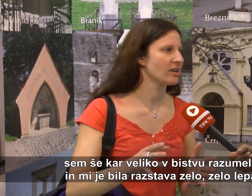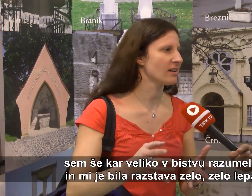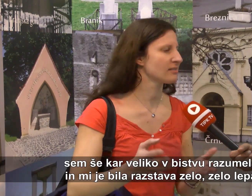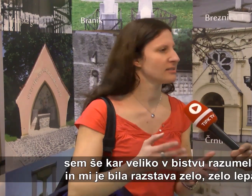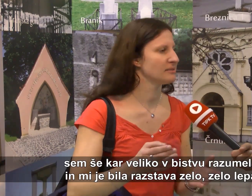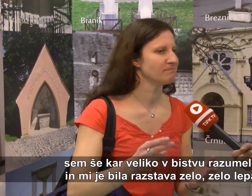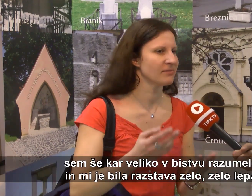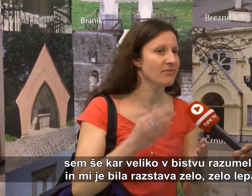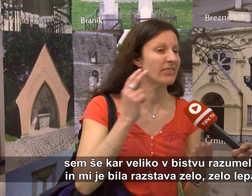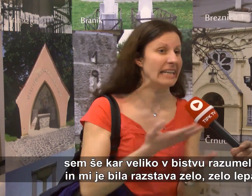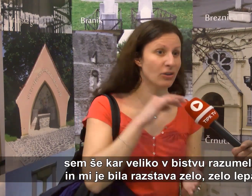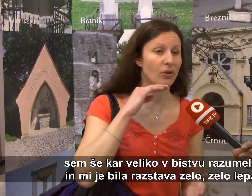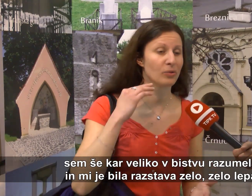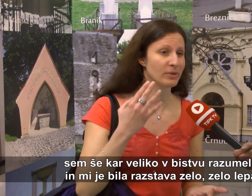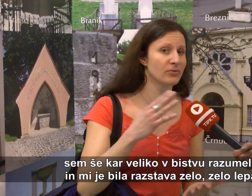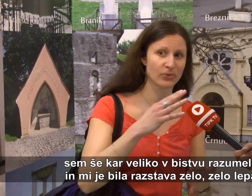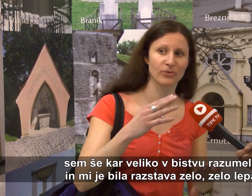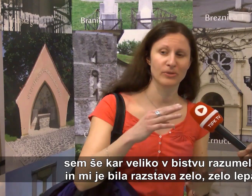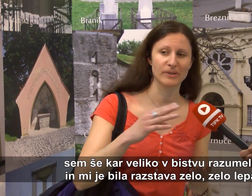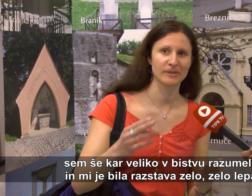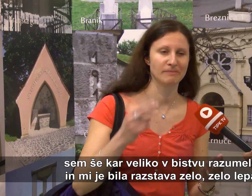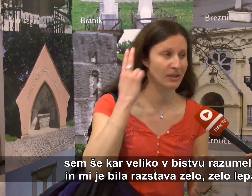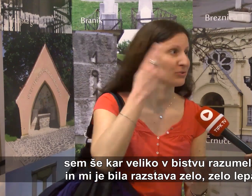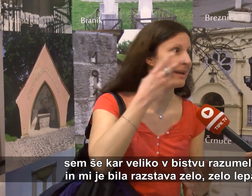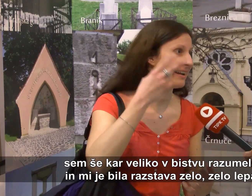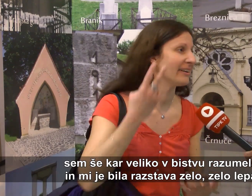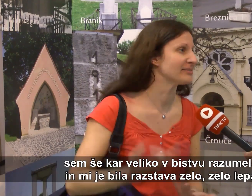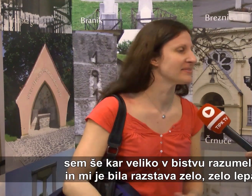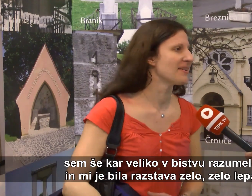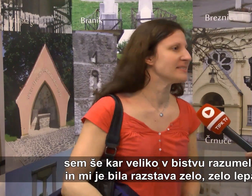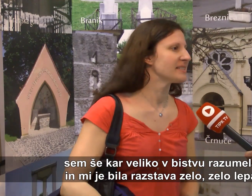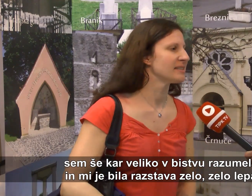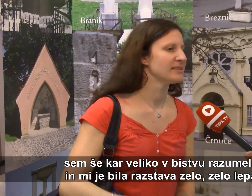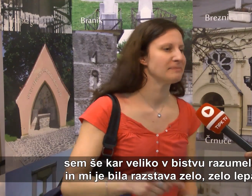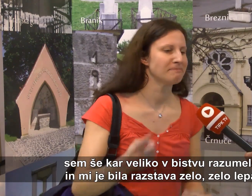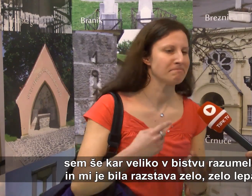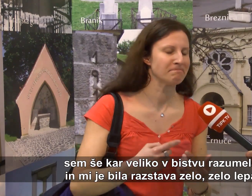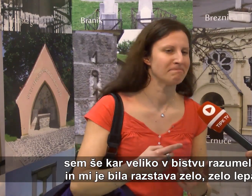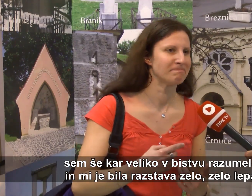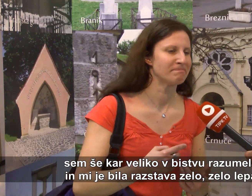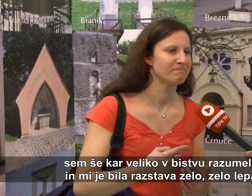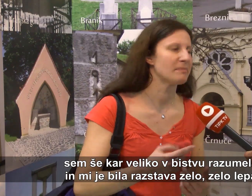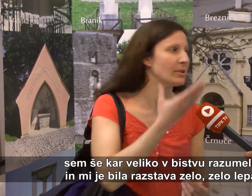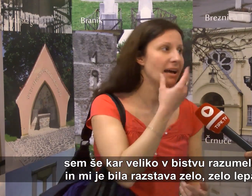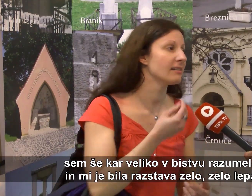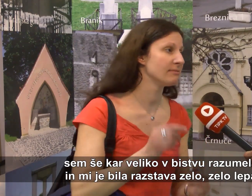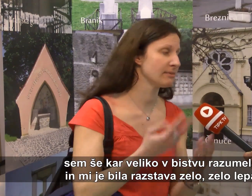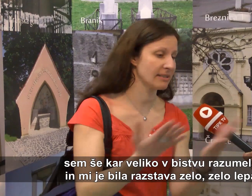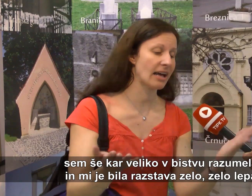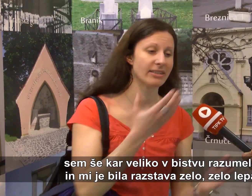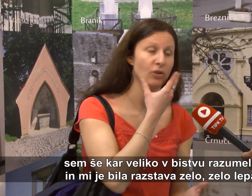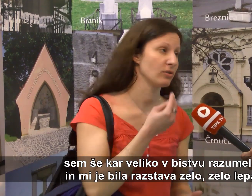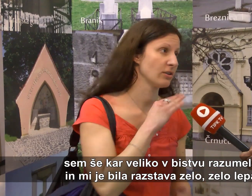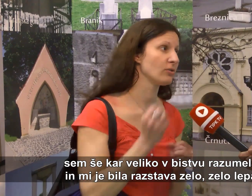sem še kar veliko v bistvu razumela, no. In je bila,